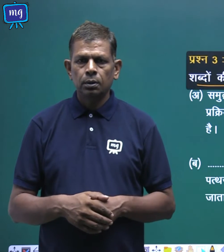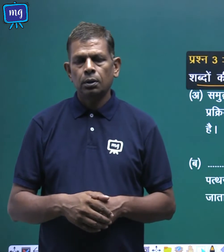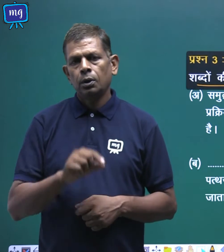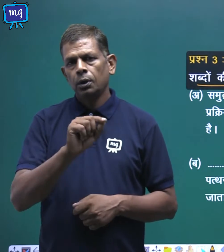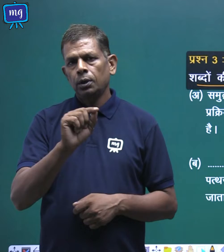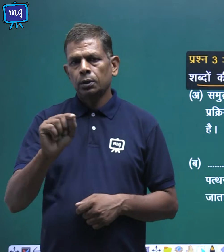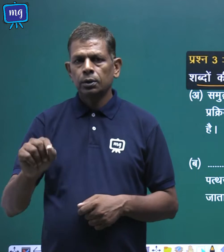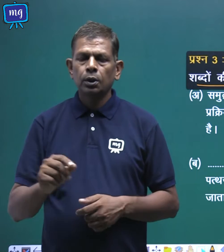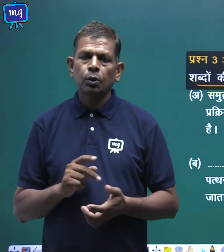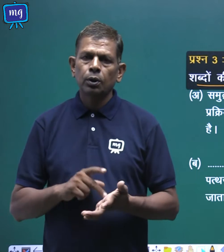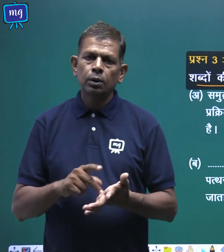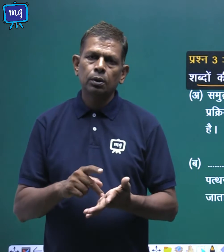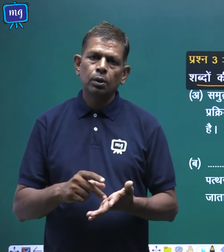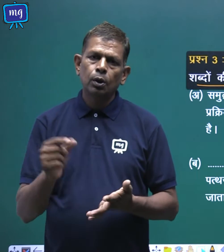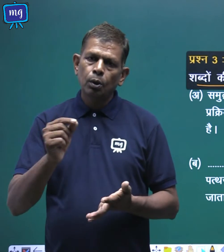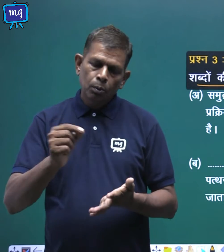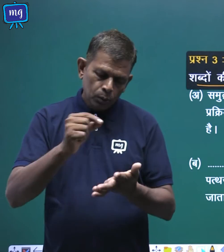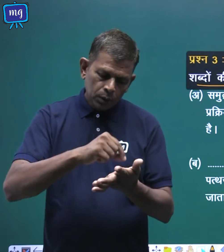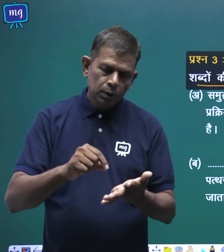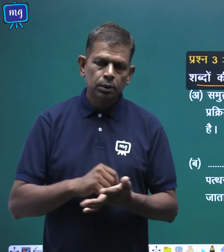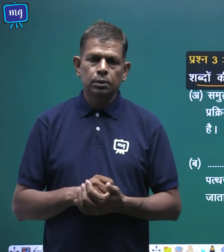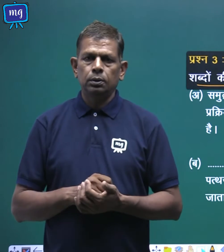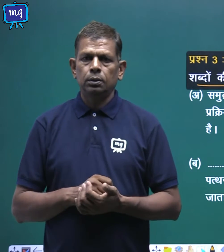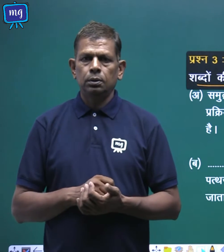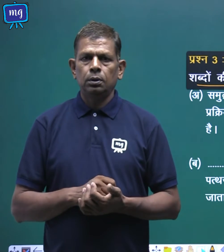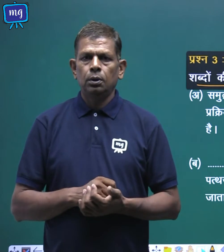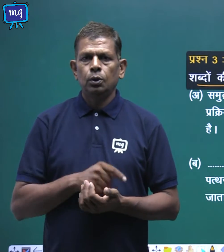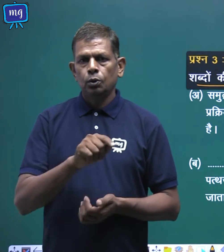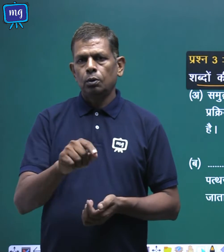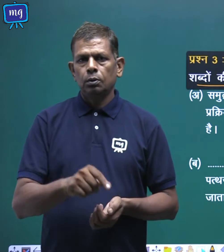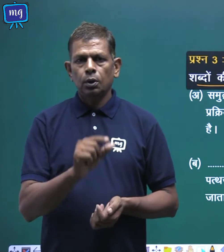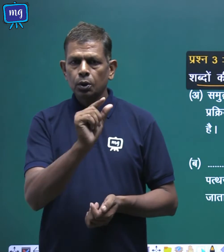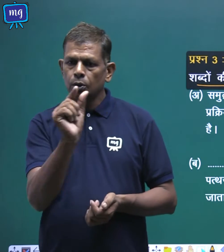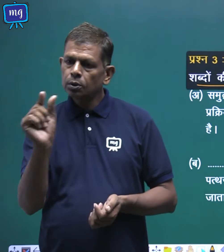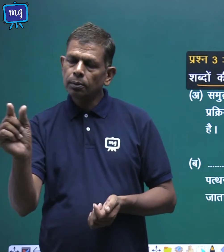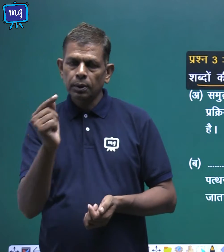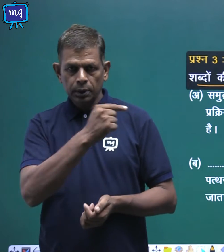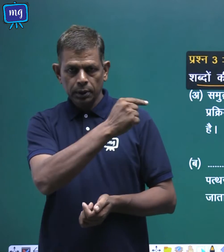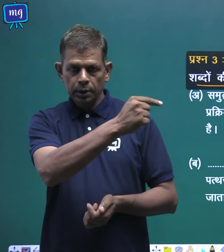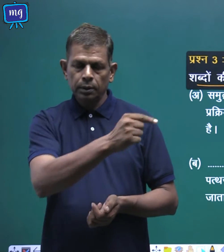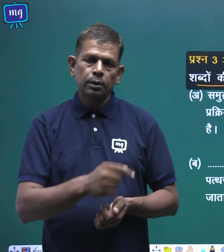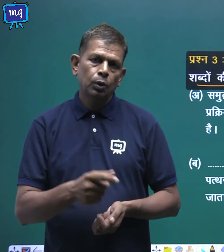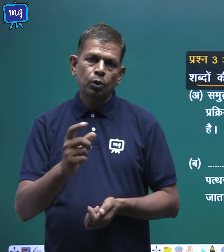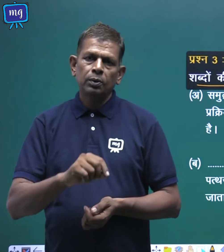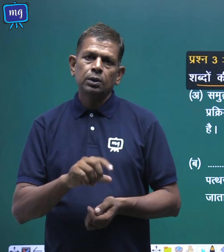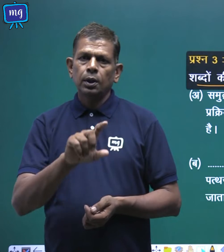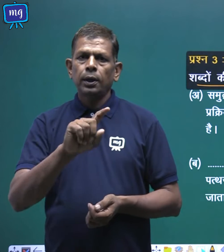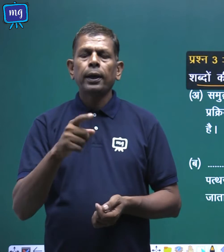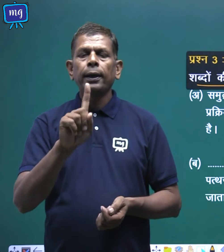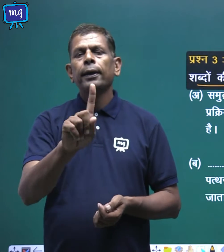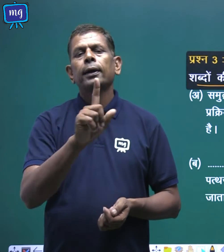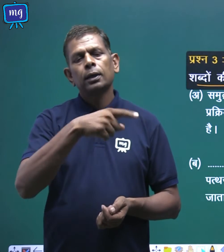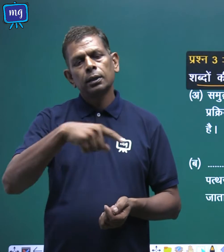रिक्त स्थानों की पूर्ति करनी है। जो आपको शब्द दिए गए हैं उनमें से एक सही